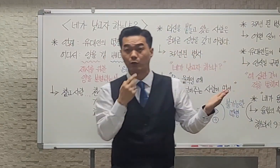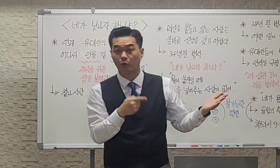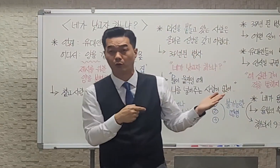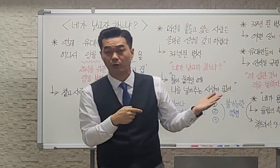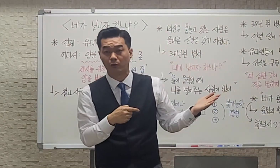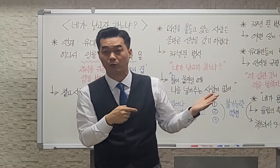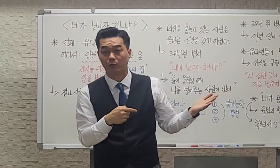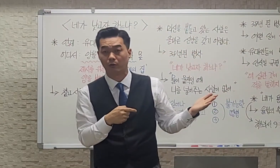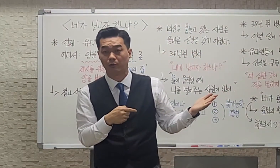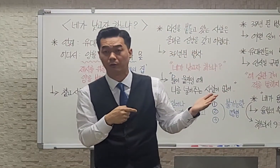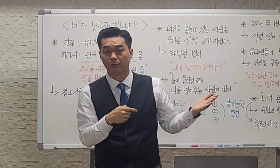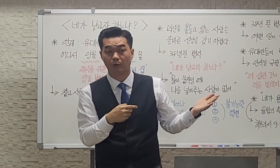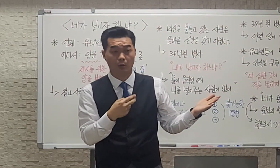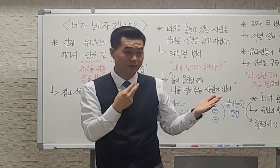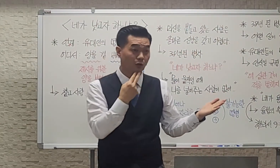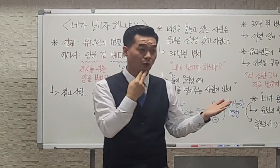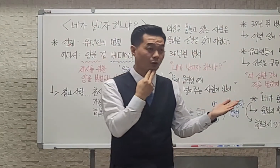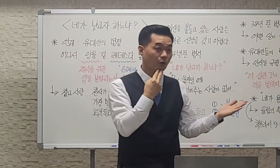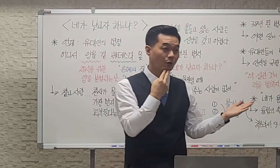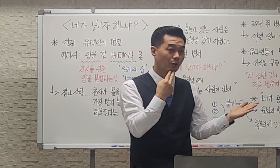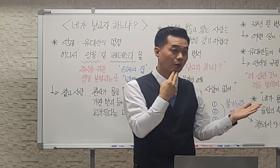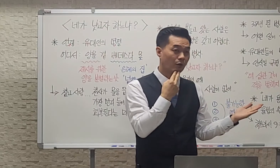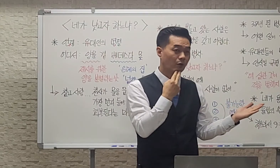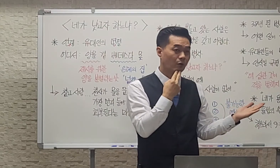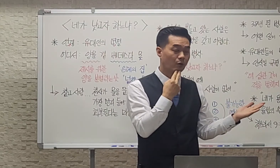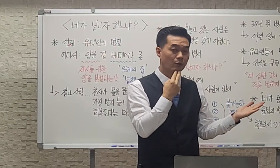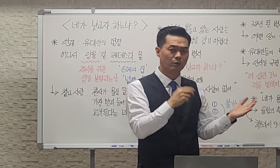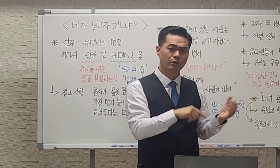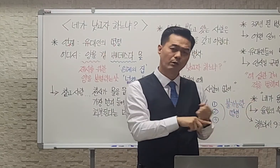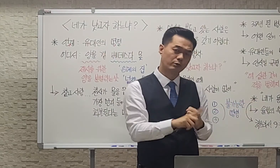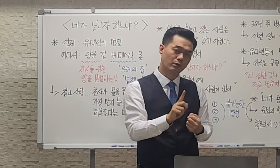없어요. 없어. 이유가 뭐죠?